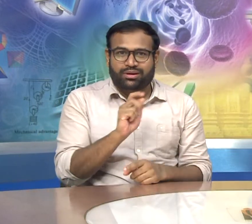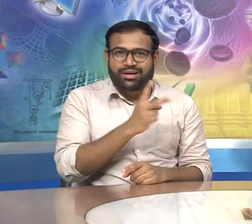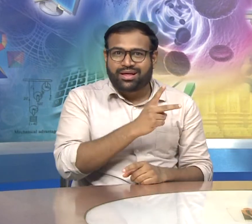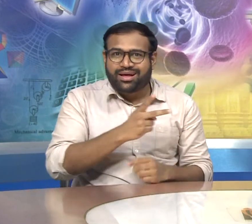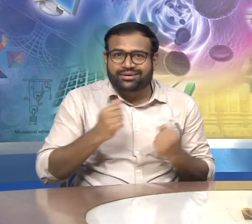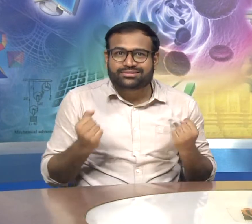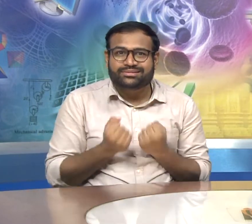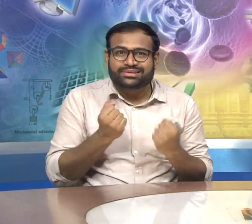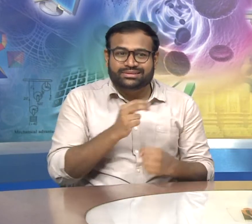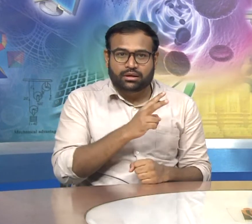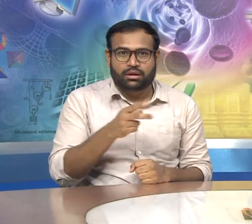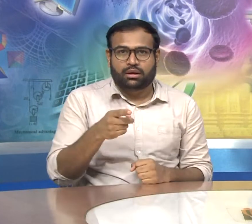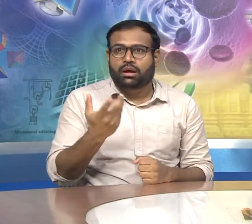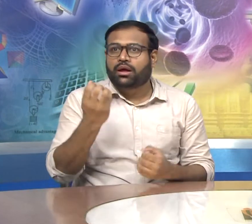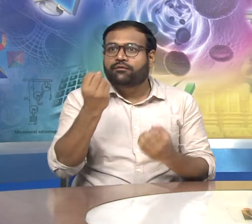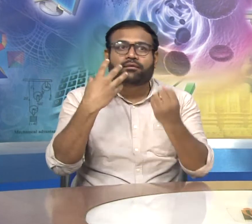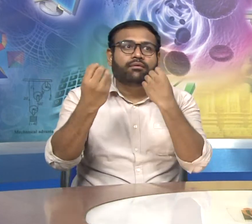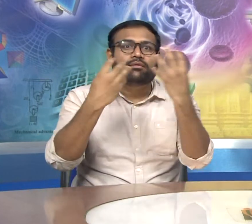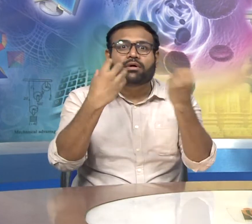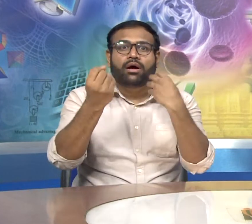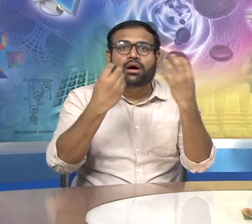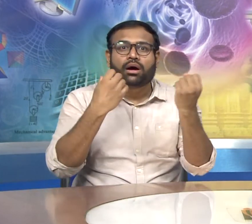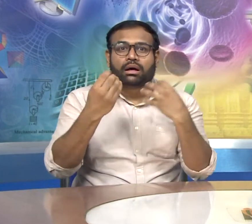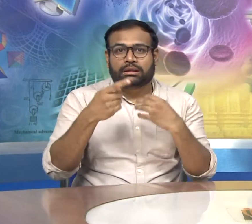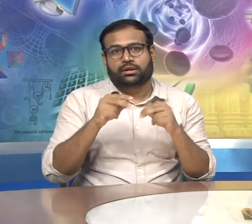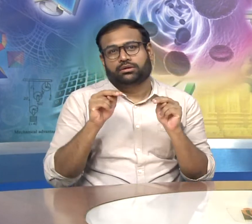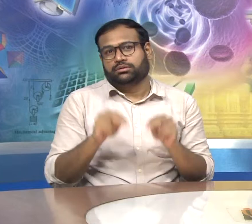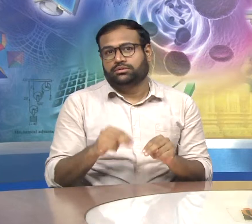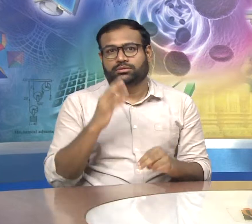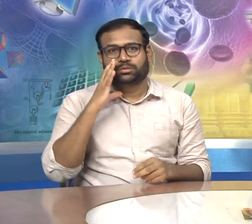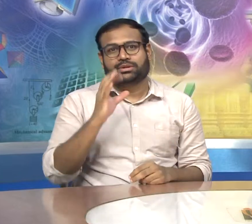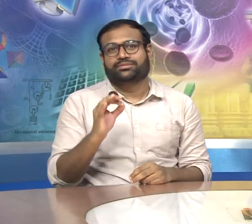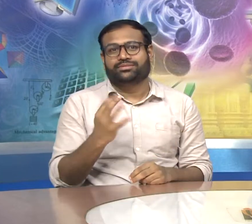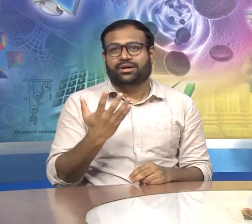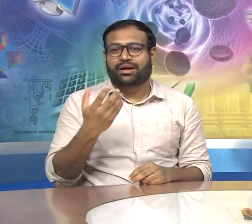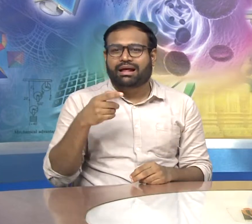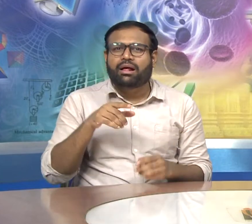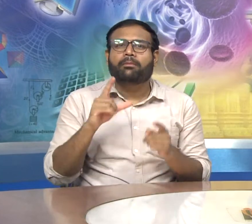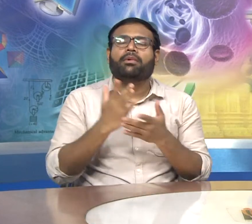information is crucial for all our activities.